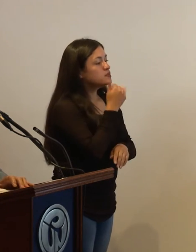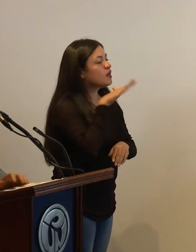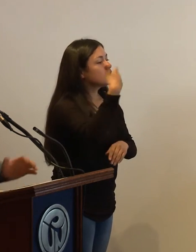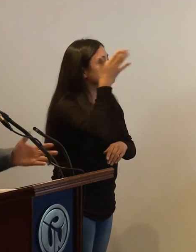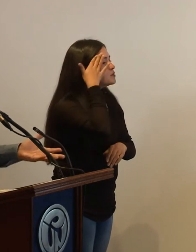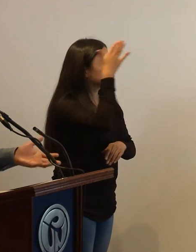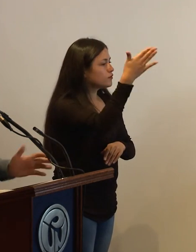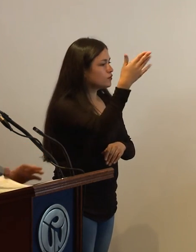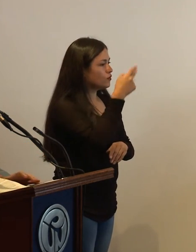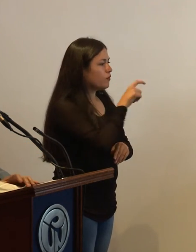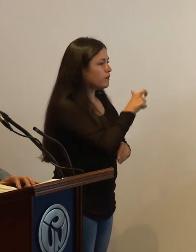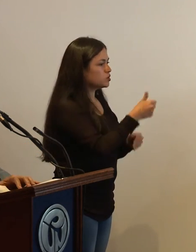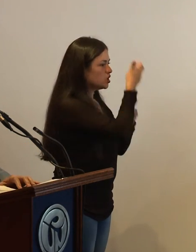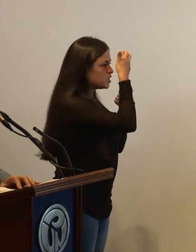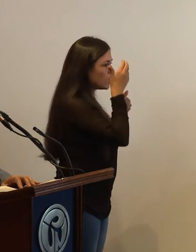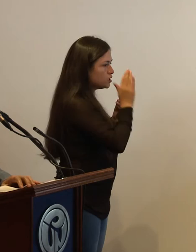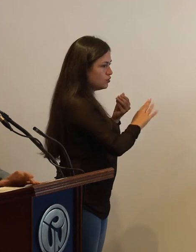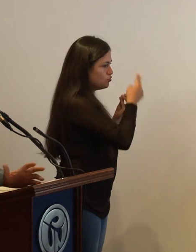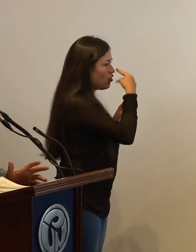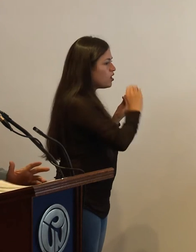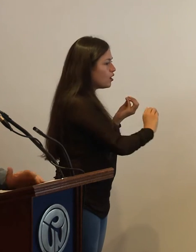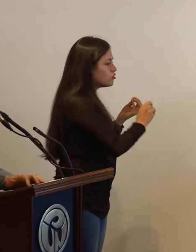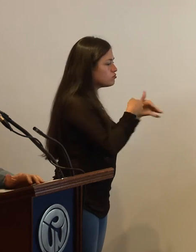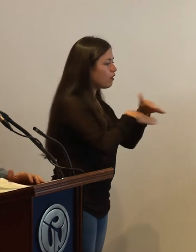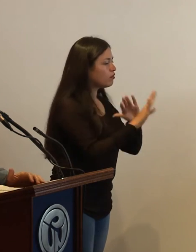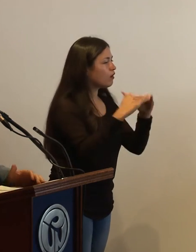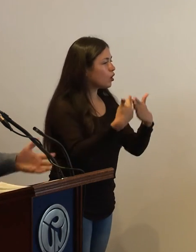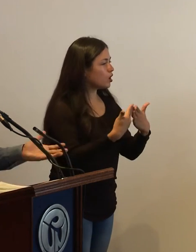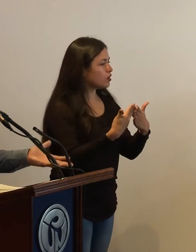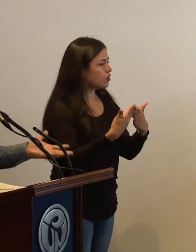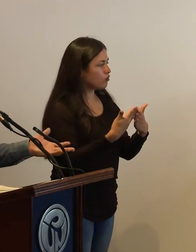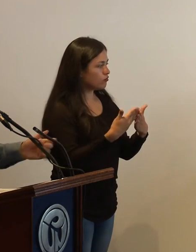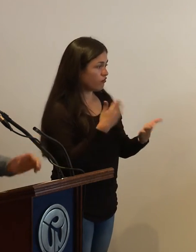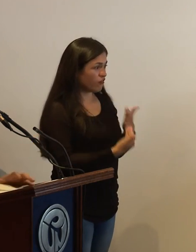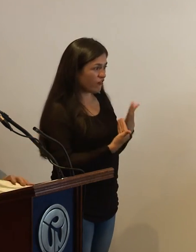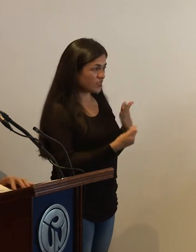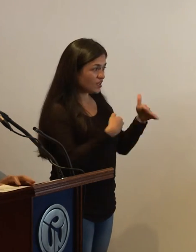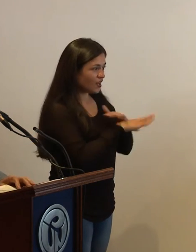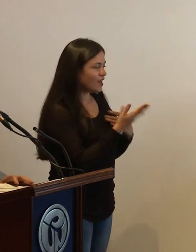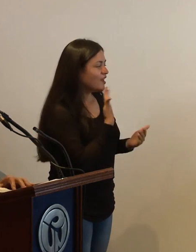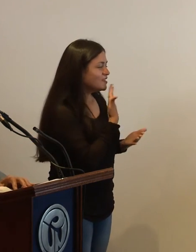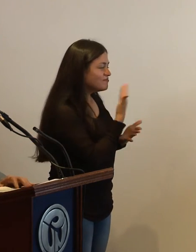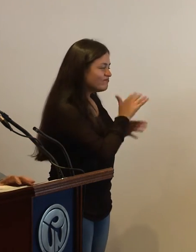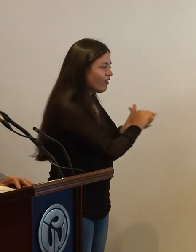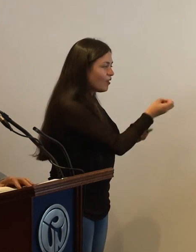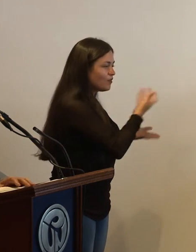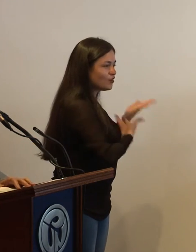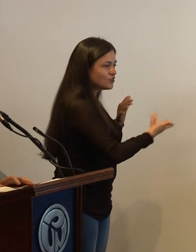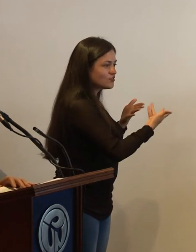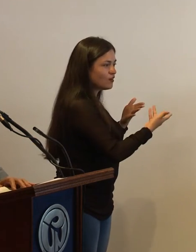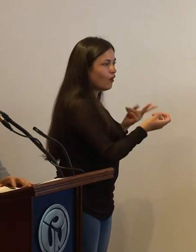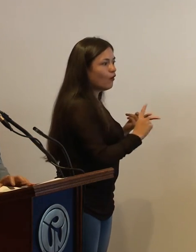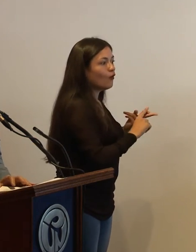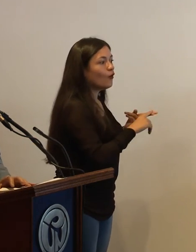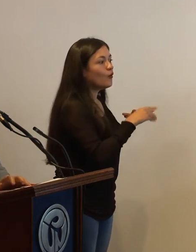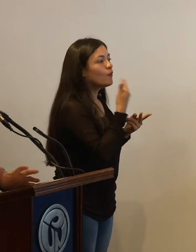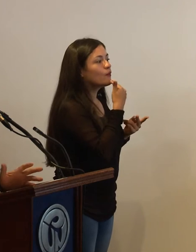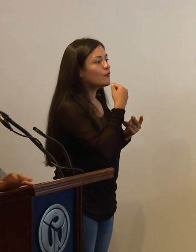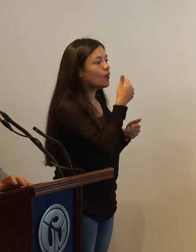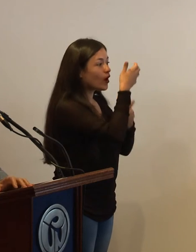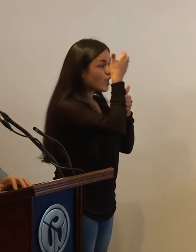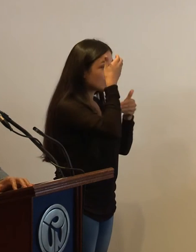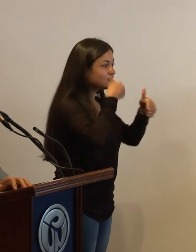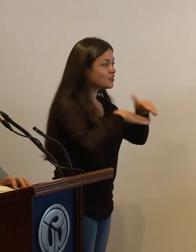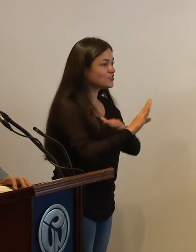los desmovilizados a los colegios? ¿Qué va a pasar cuando lleguen los mismos desmovilizados a las universidades